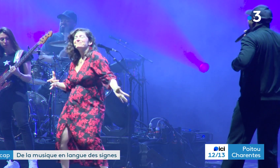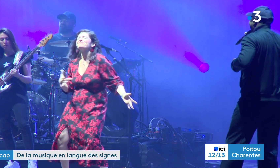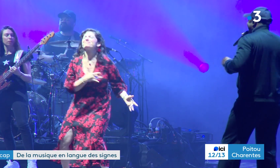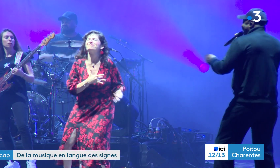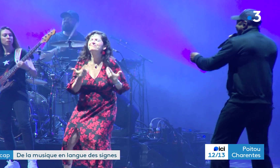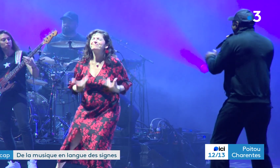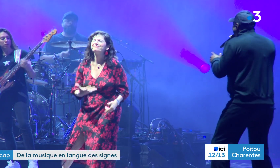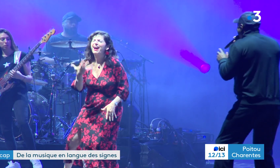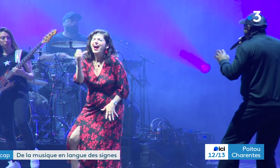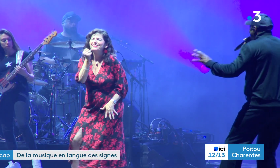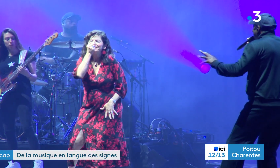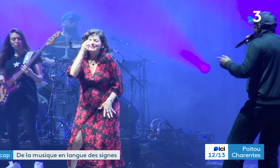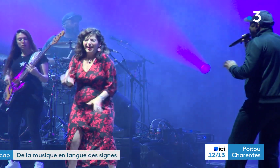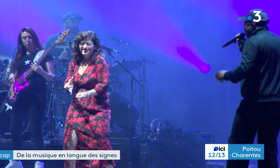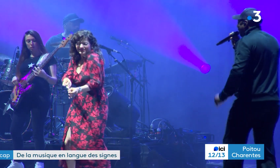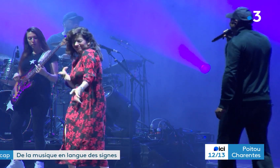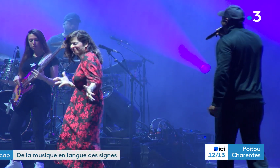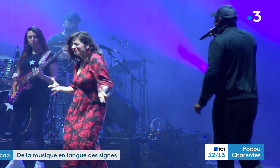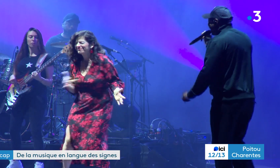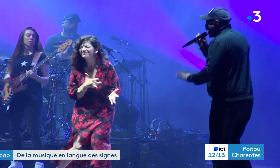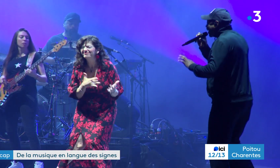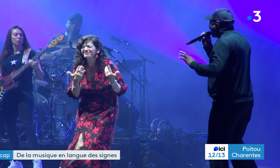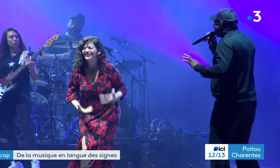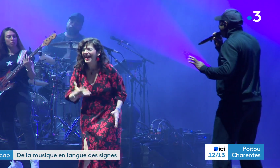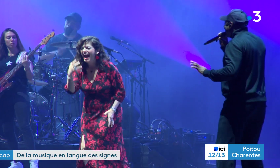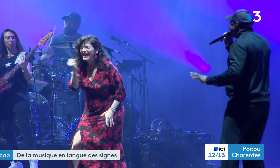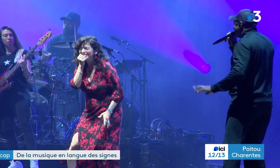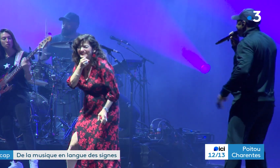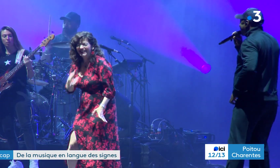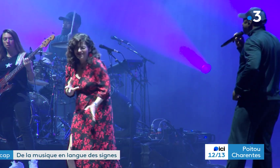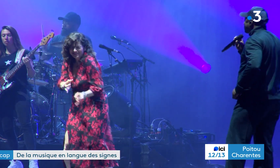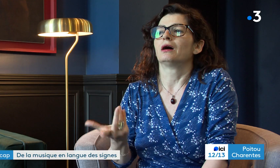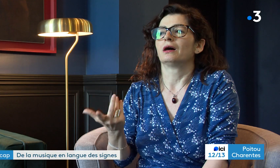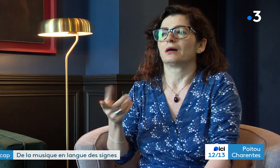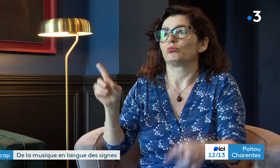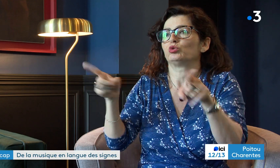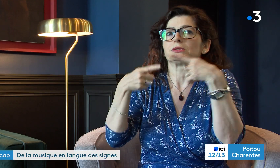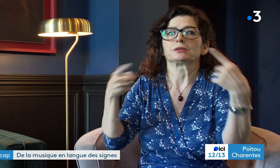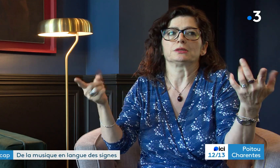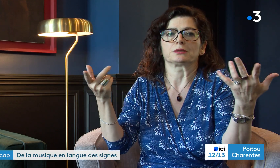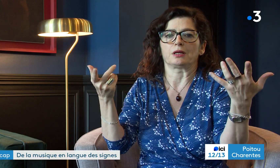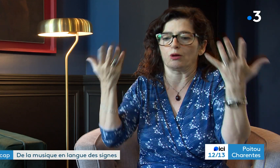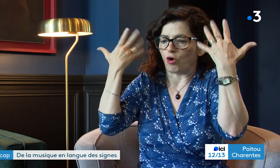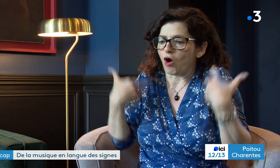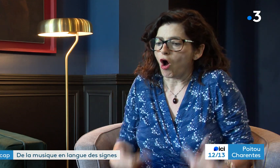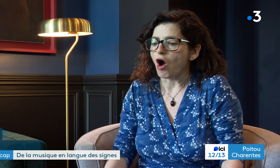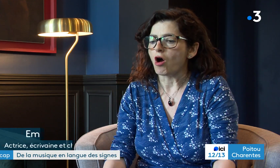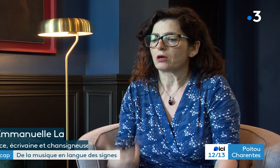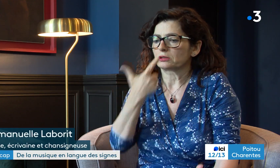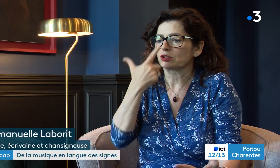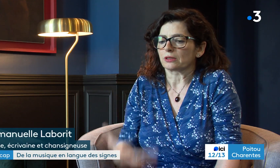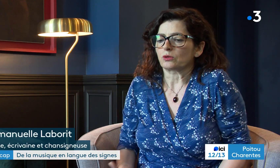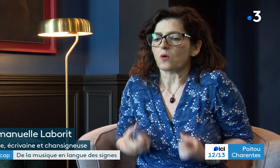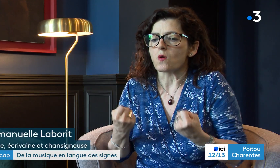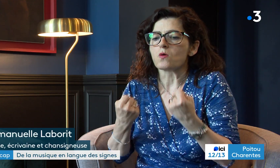appelle du chant-signe, une performance en langue des signes à destination du public, qu'il soit sourd ou entendant. Pour moi, la musique, c'est le